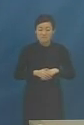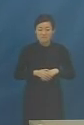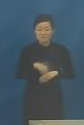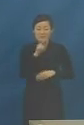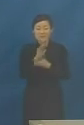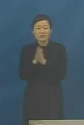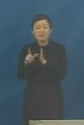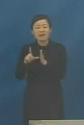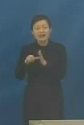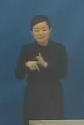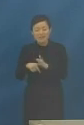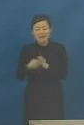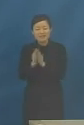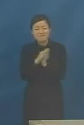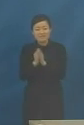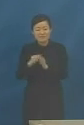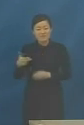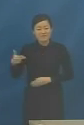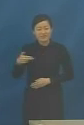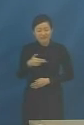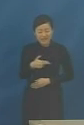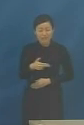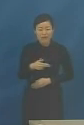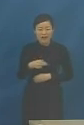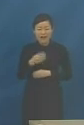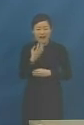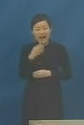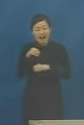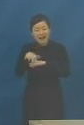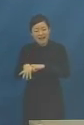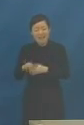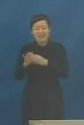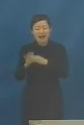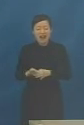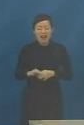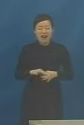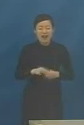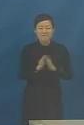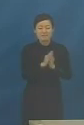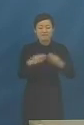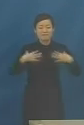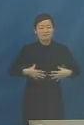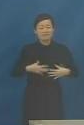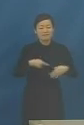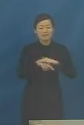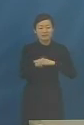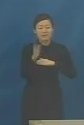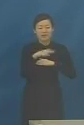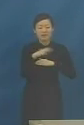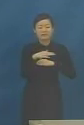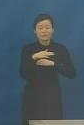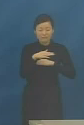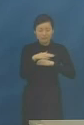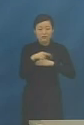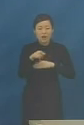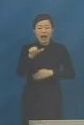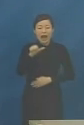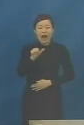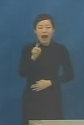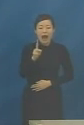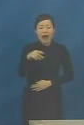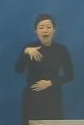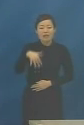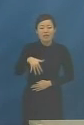ピンクのカレーが食べられるのでピンクにしているわけではなくてですねでこれはあかねイソメているわけですで